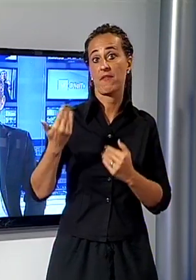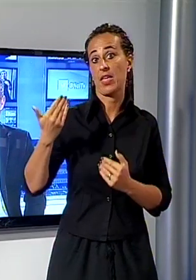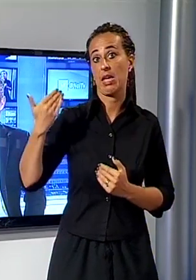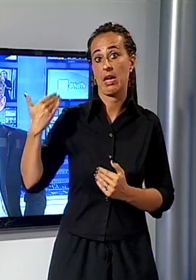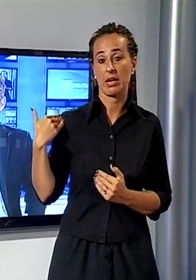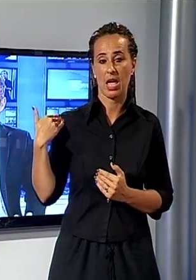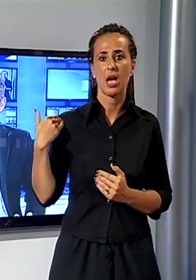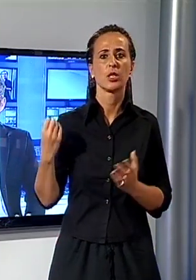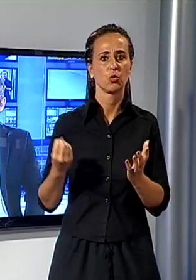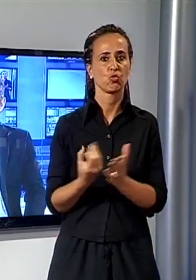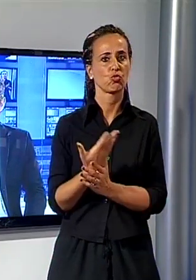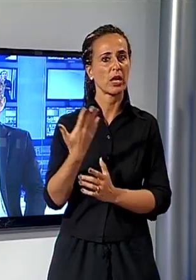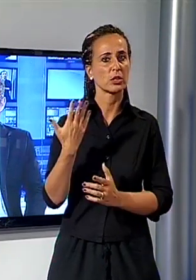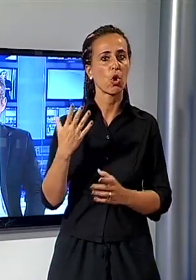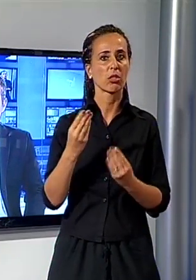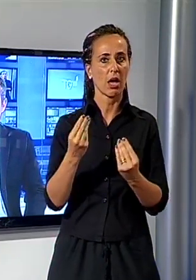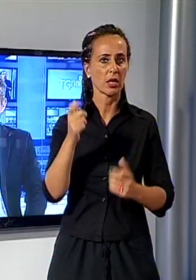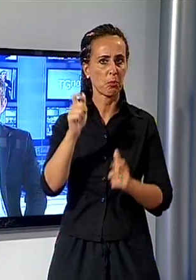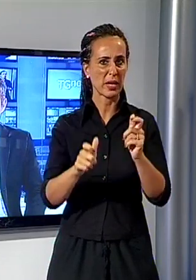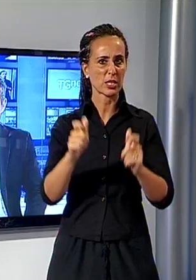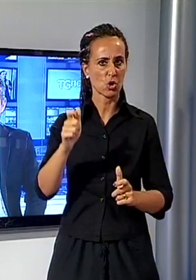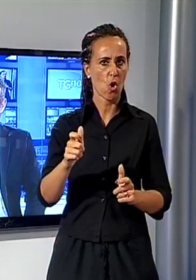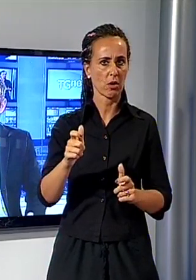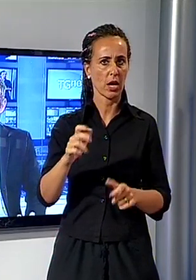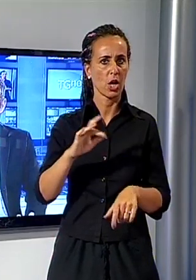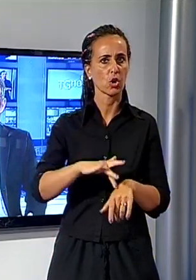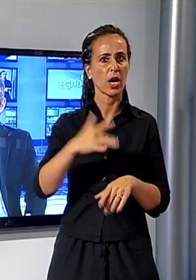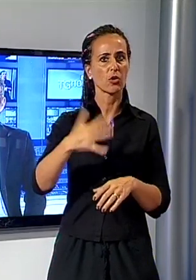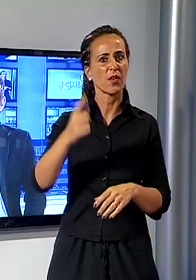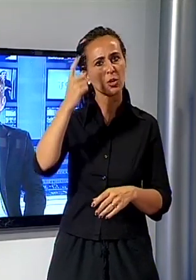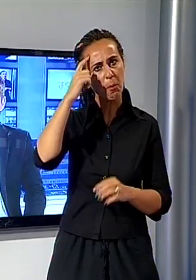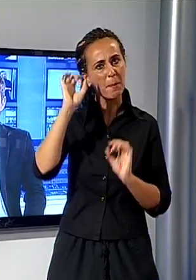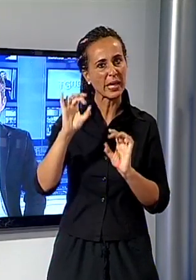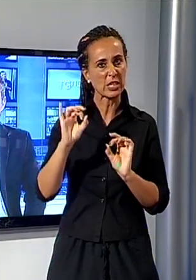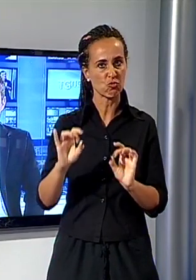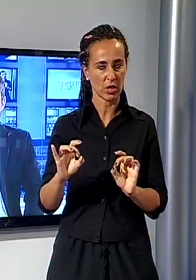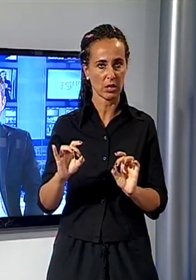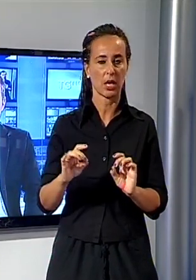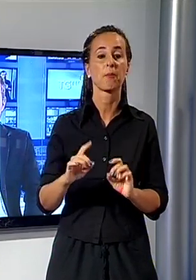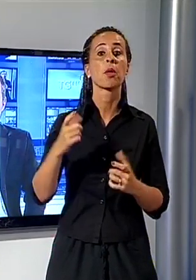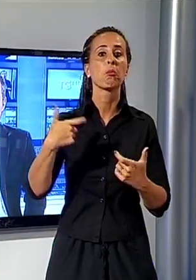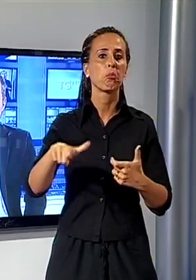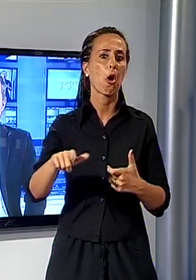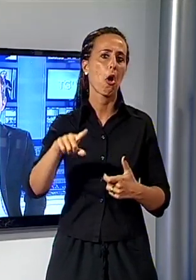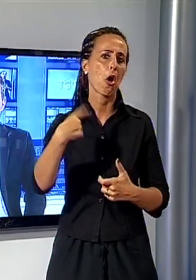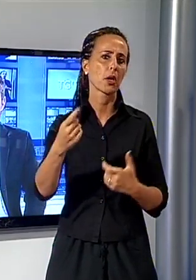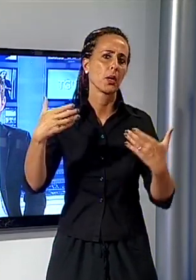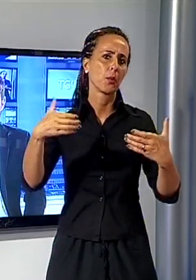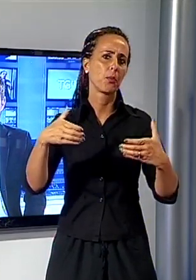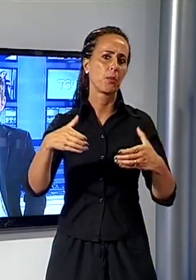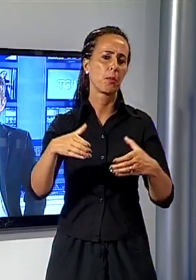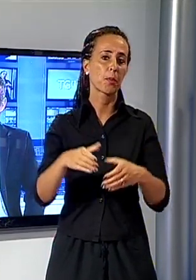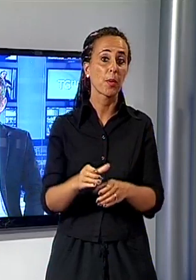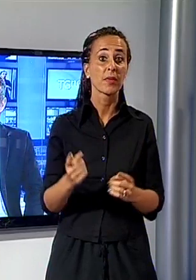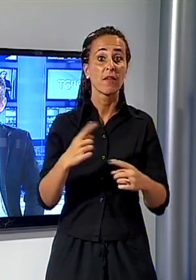meningite che sembravano aumentare in Toscana, poi c'è stato un calo. Adesso questo nuovo caso riscontrato